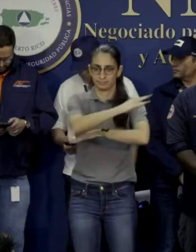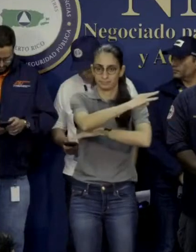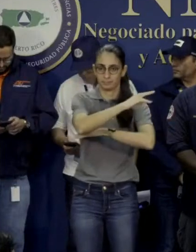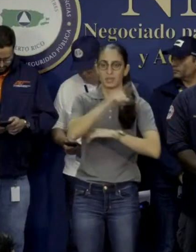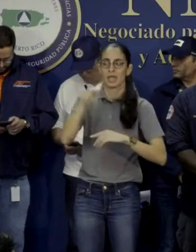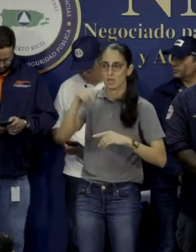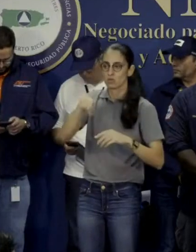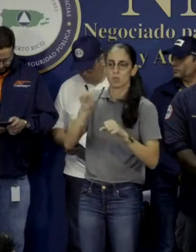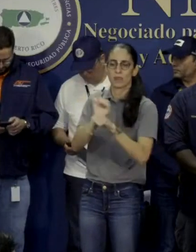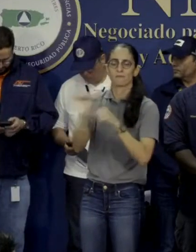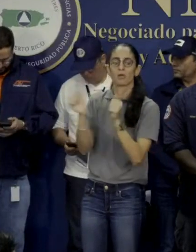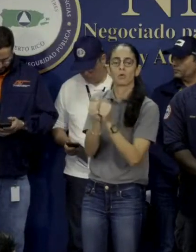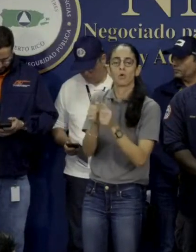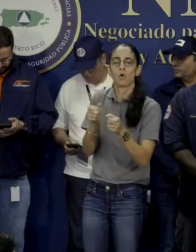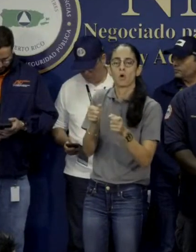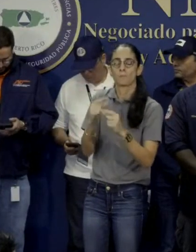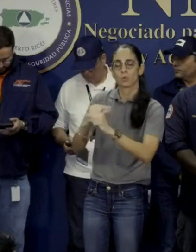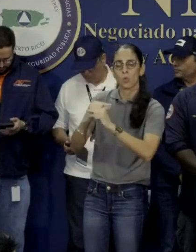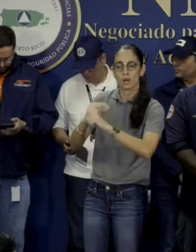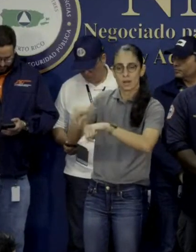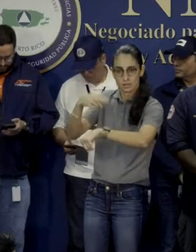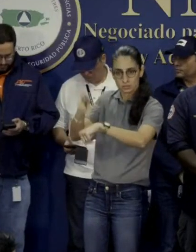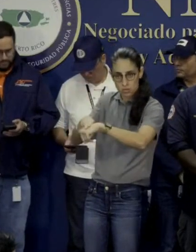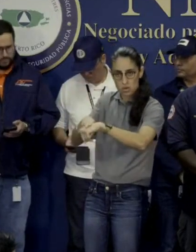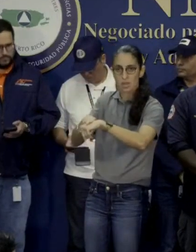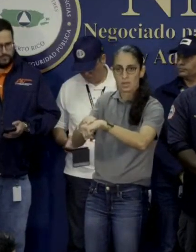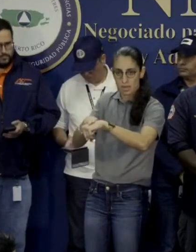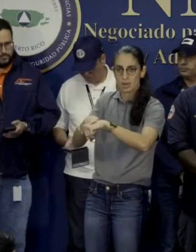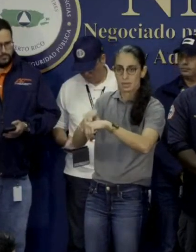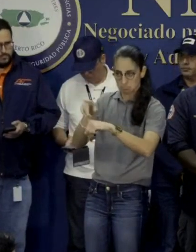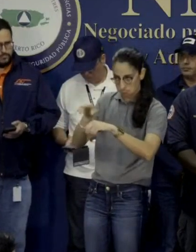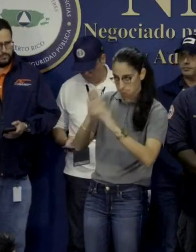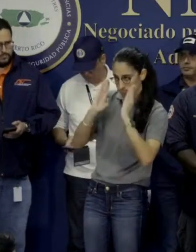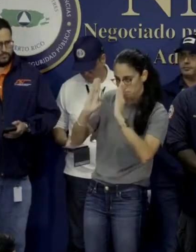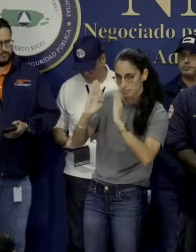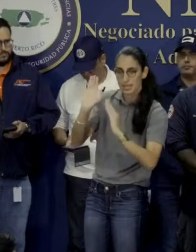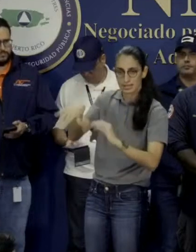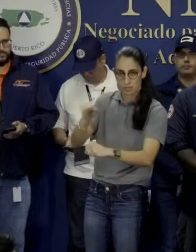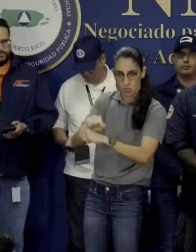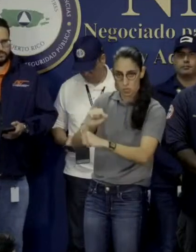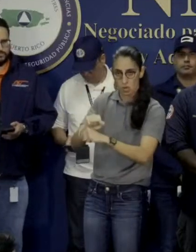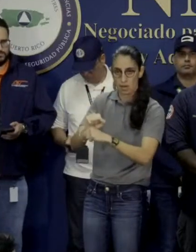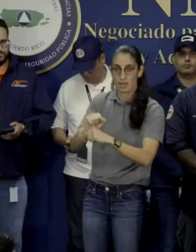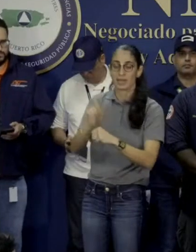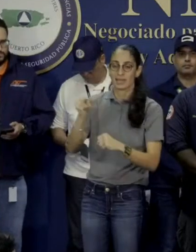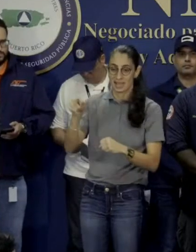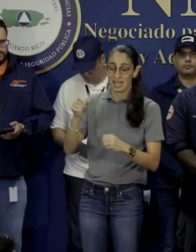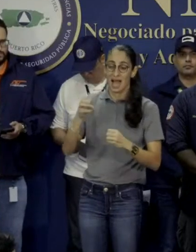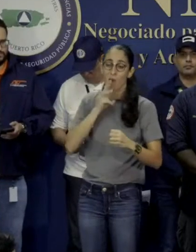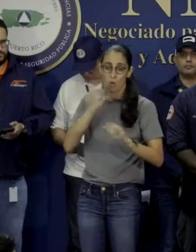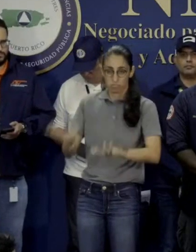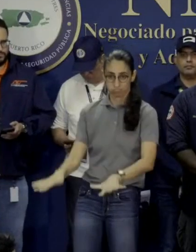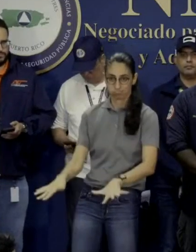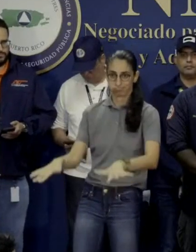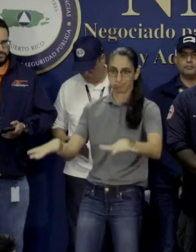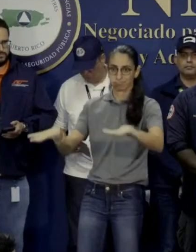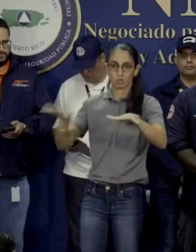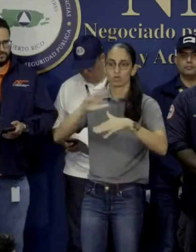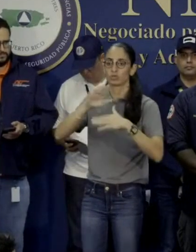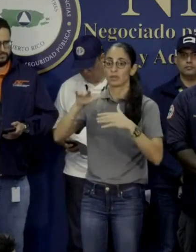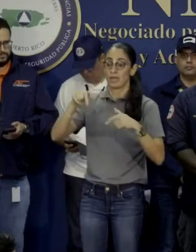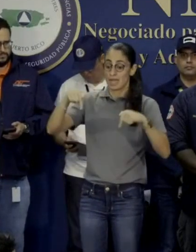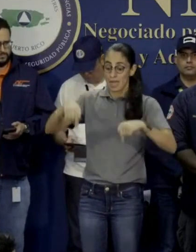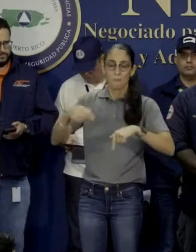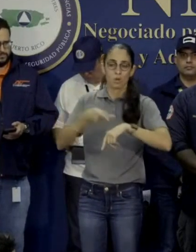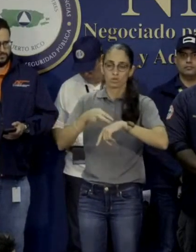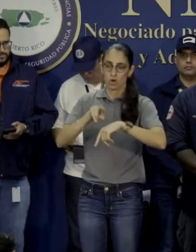Nacional para mover equipo pesado. Ya ellos tienen equipo pesado en esa área. El río Inabón se inundó, así que ese es de todos los aeropuertos. Ese es el único